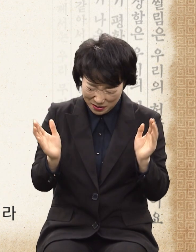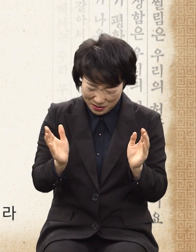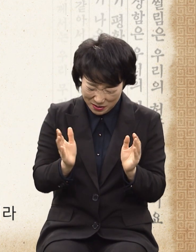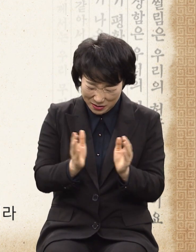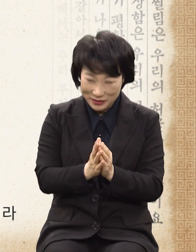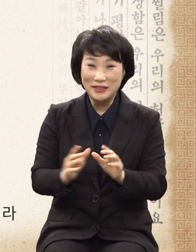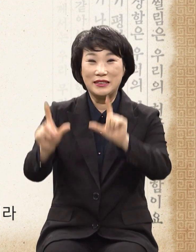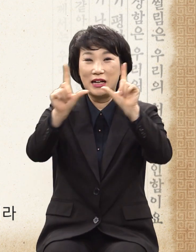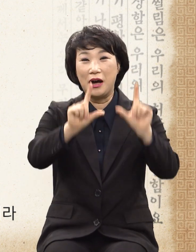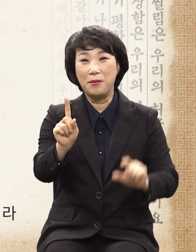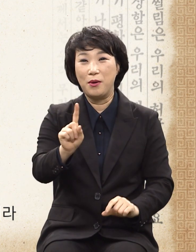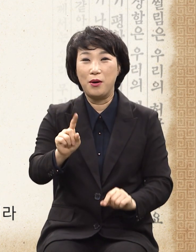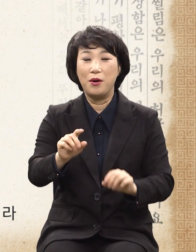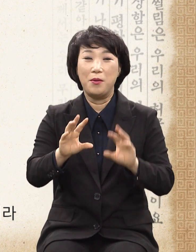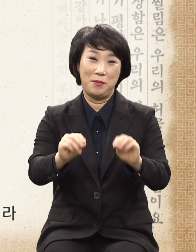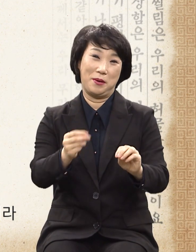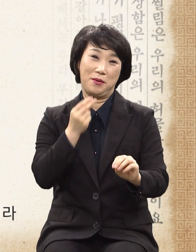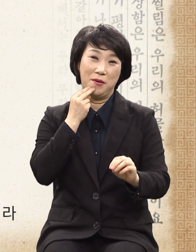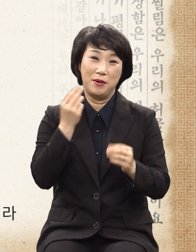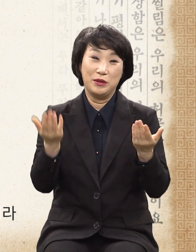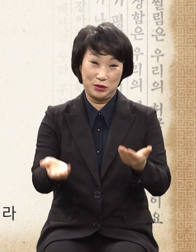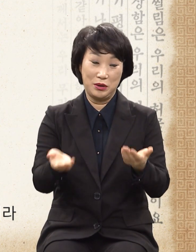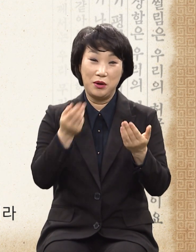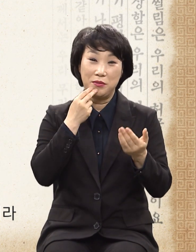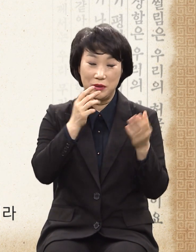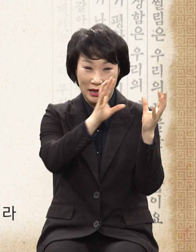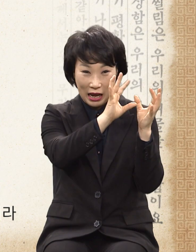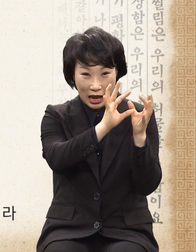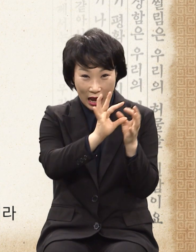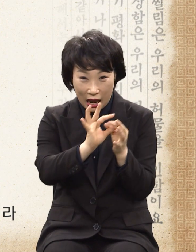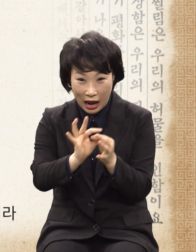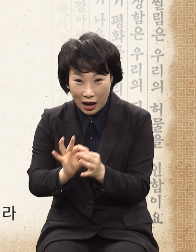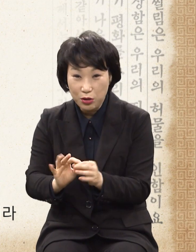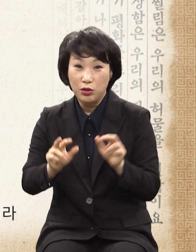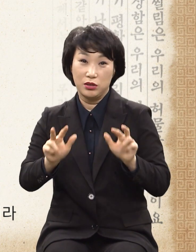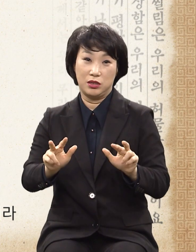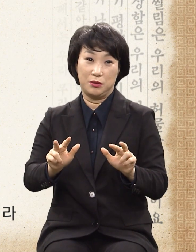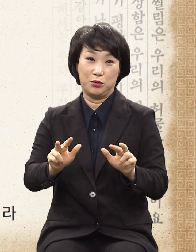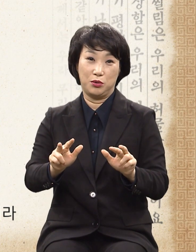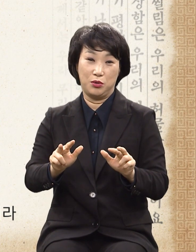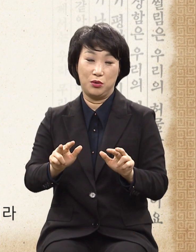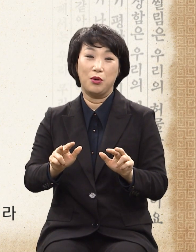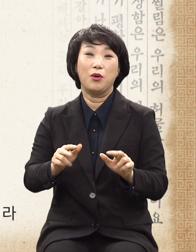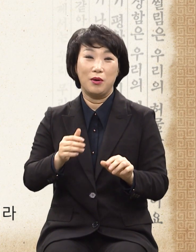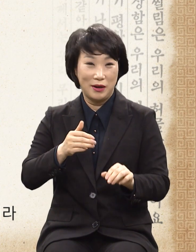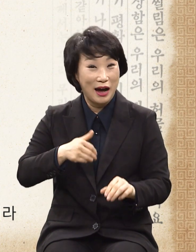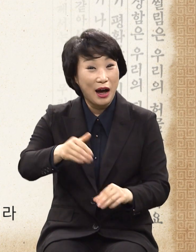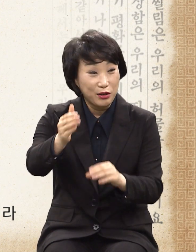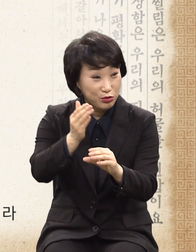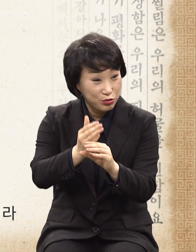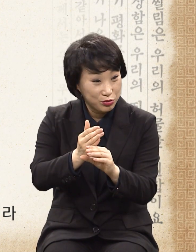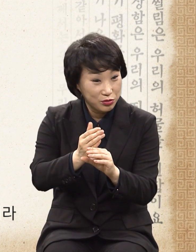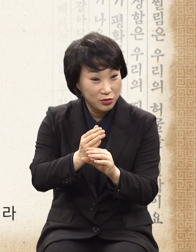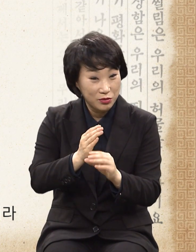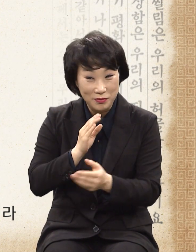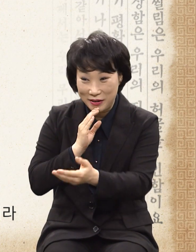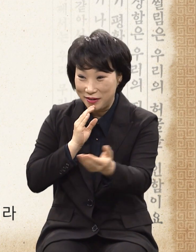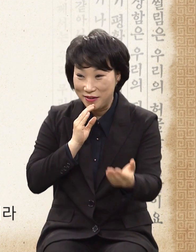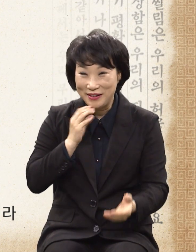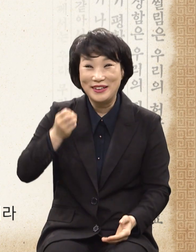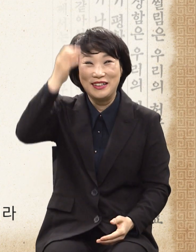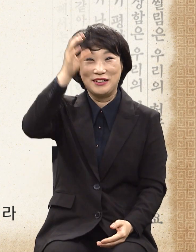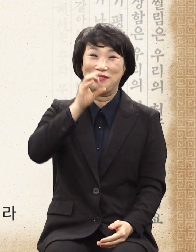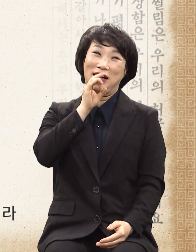모든 삶이 쉬지 않고 계속 지금 가고 있다는 사실을 잊어서는